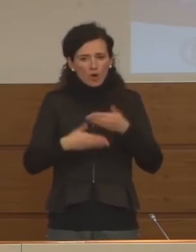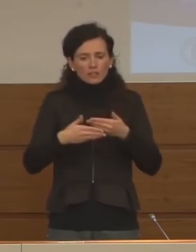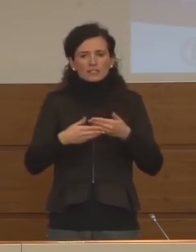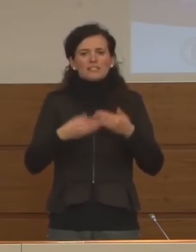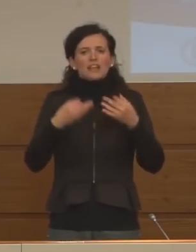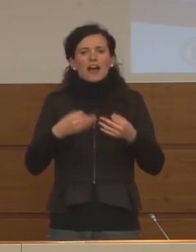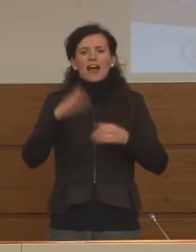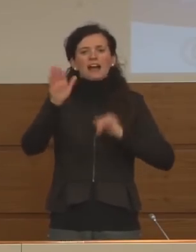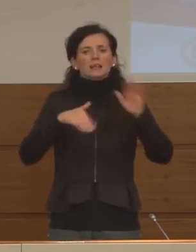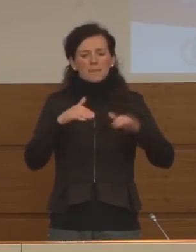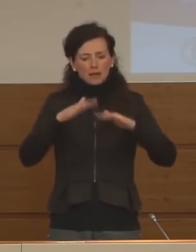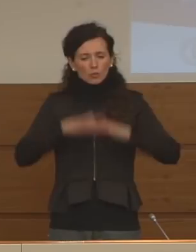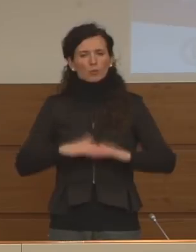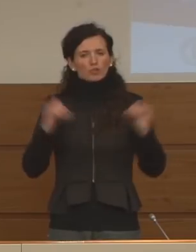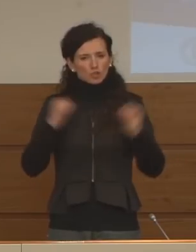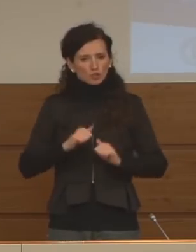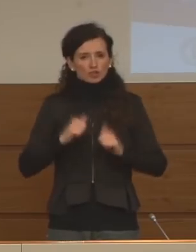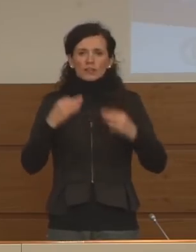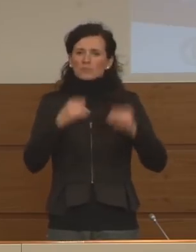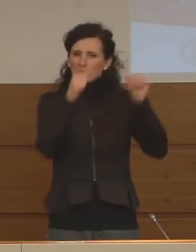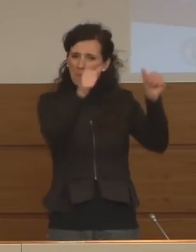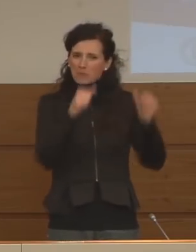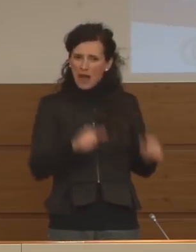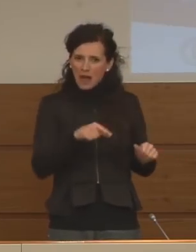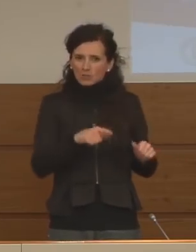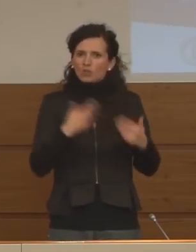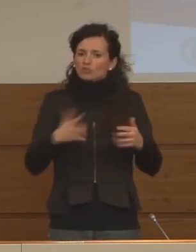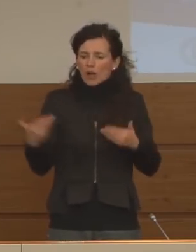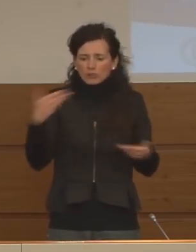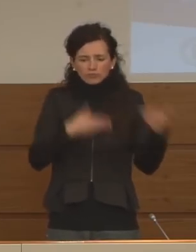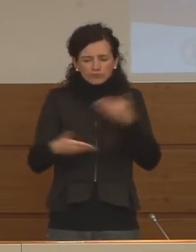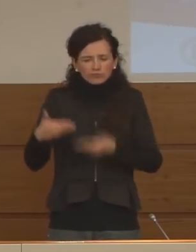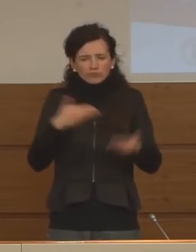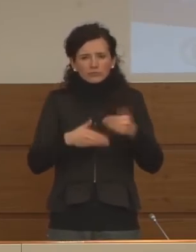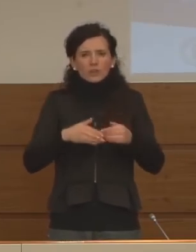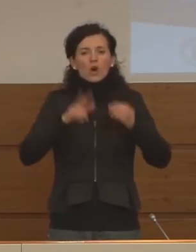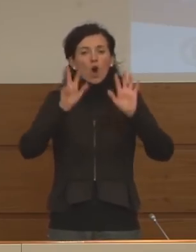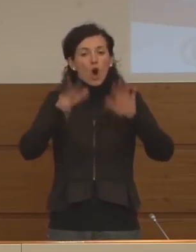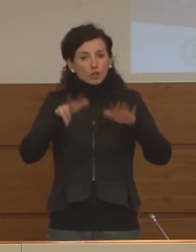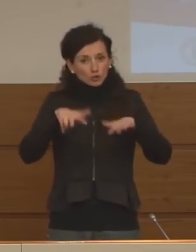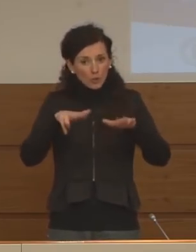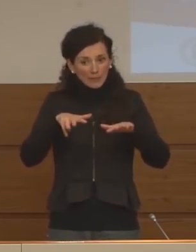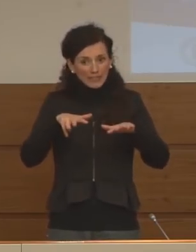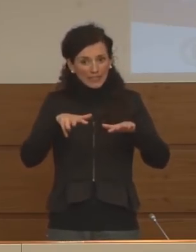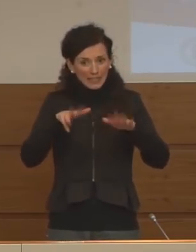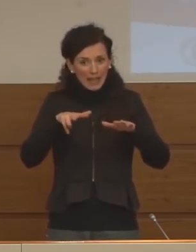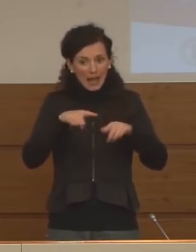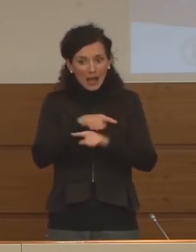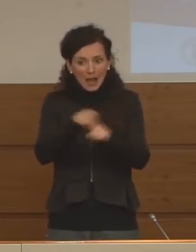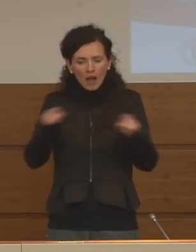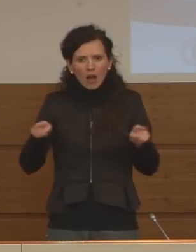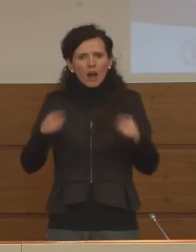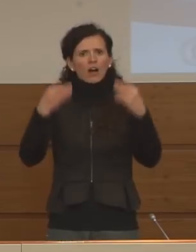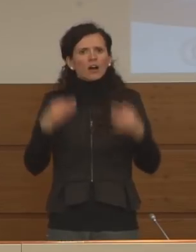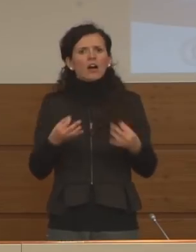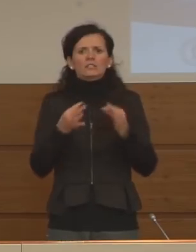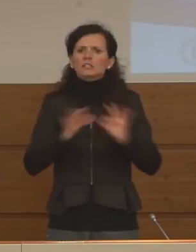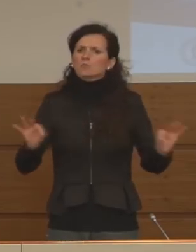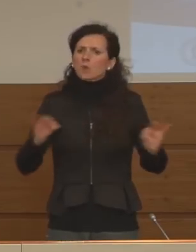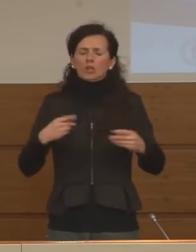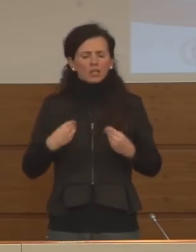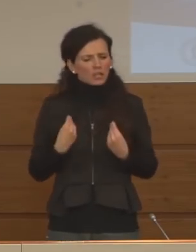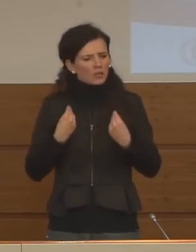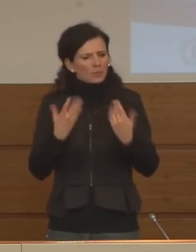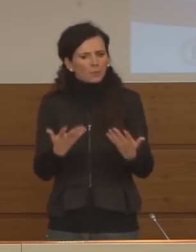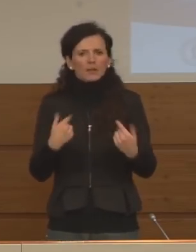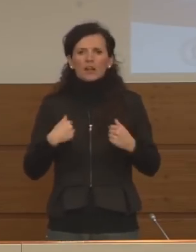della protezione civile circa 8 mila di essi si è messa a disposizione per dare un